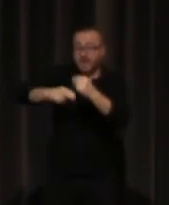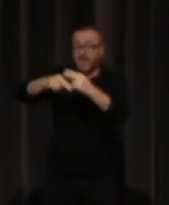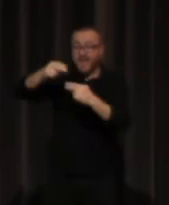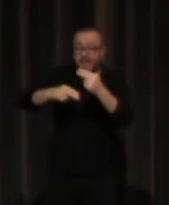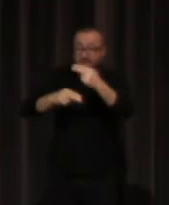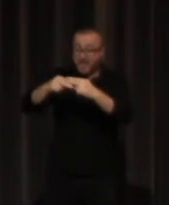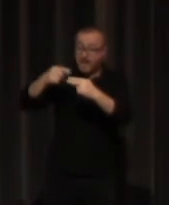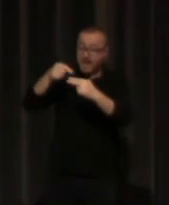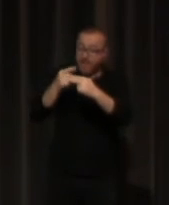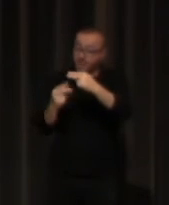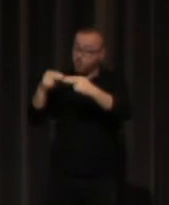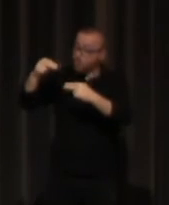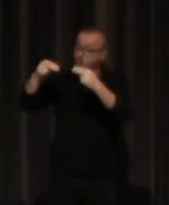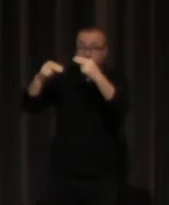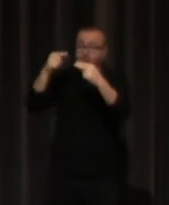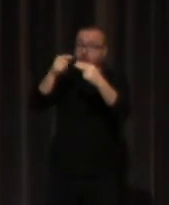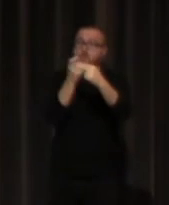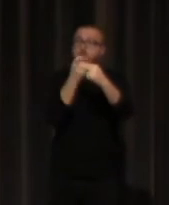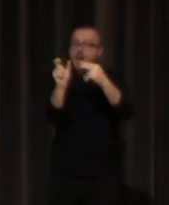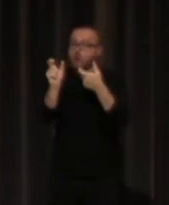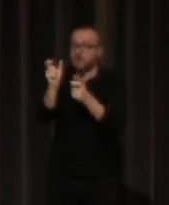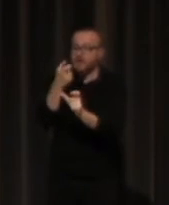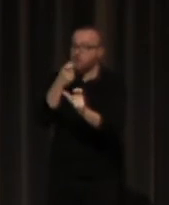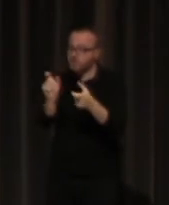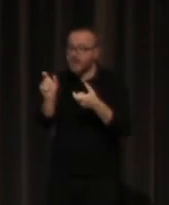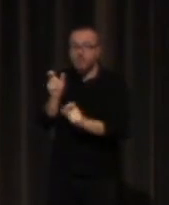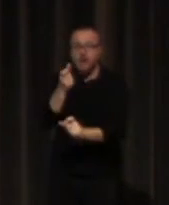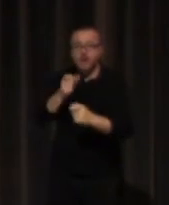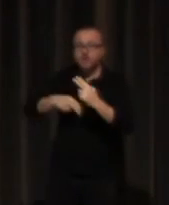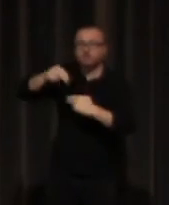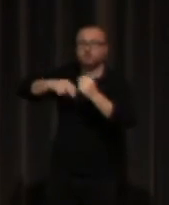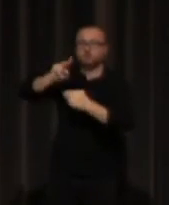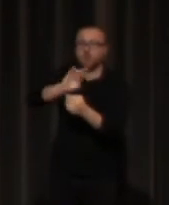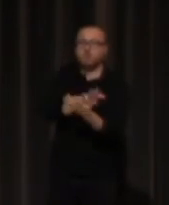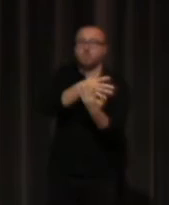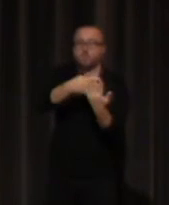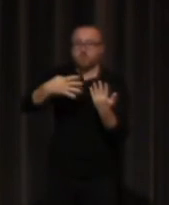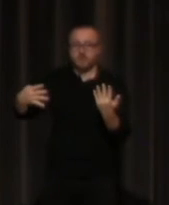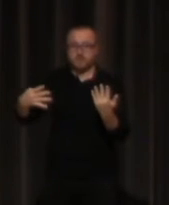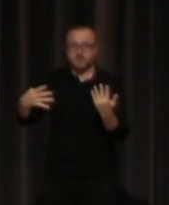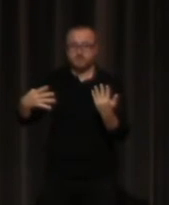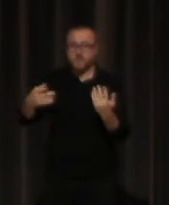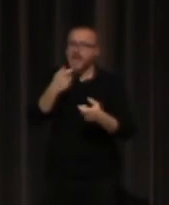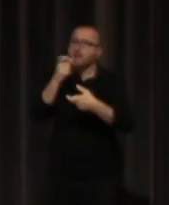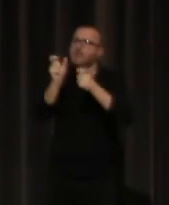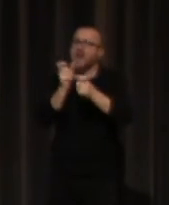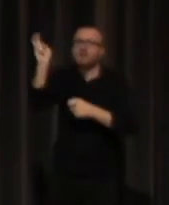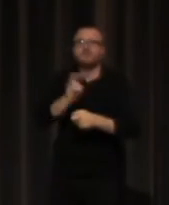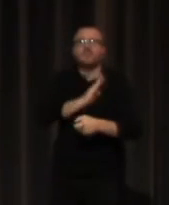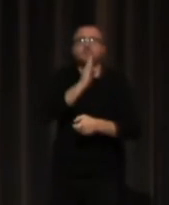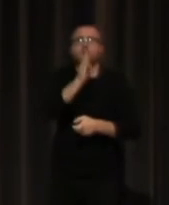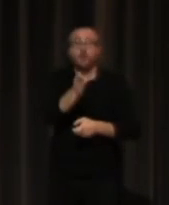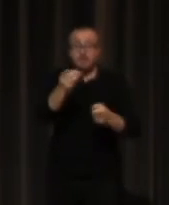Les paraules són una cosa que deixa tot allò que hi ha fora, penetri dins de nosaltres, però ho